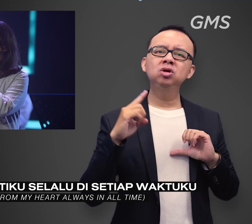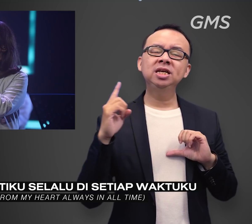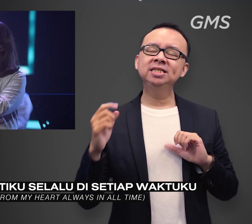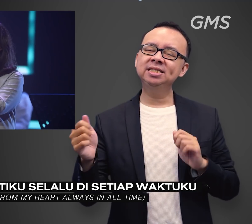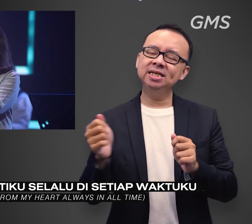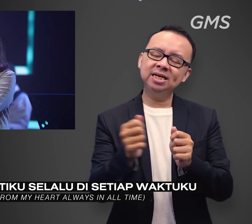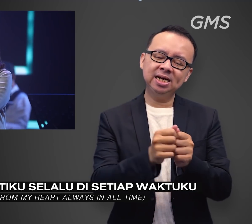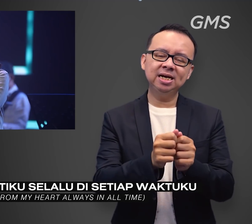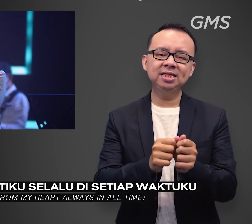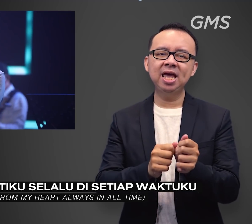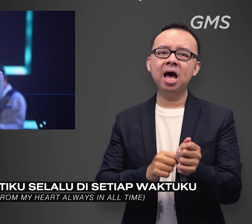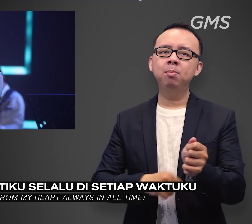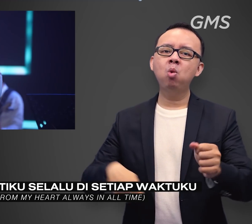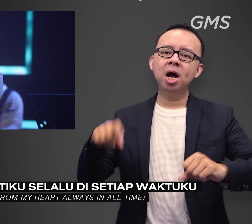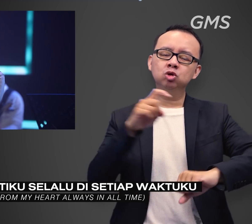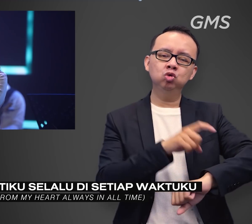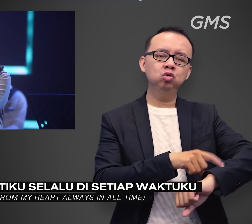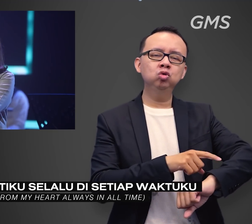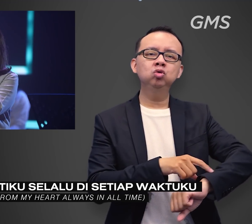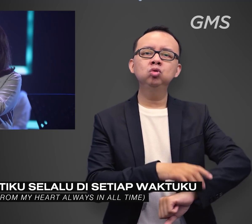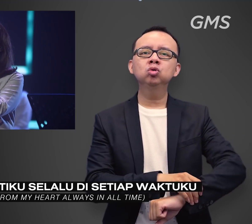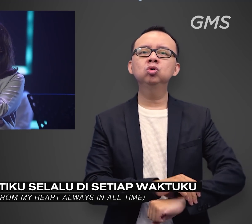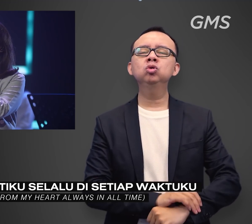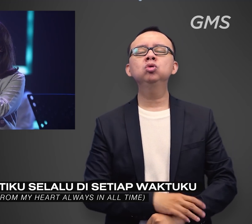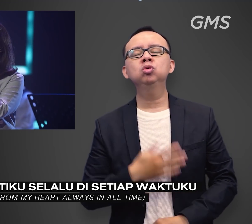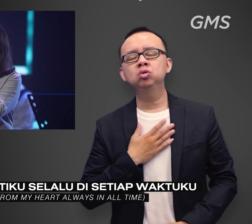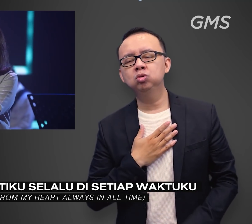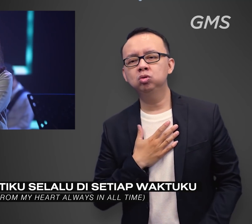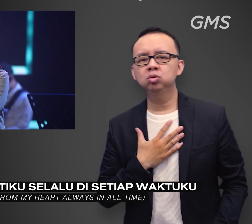selalu di setiap waktuku,